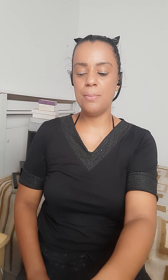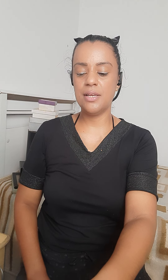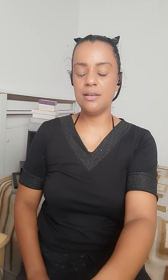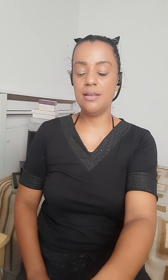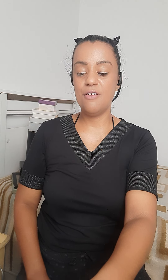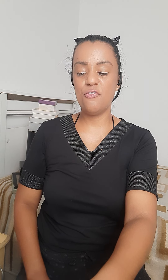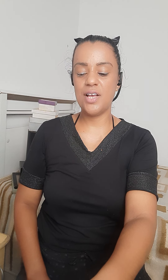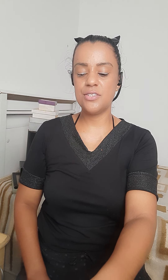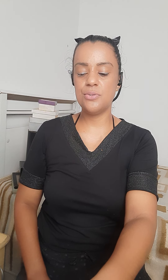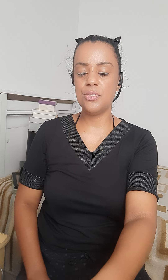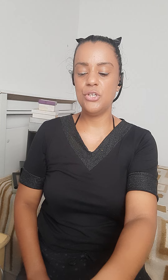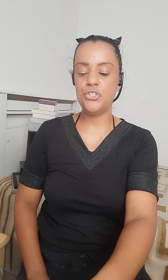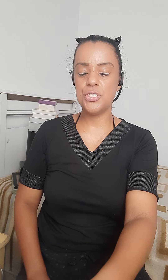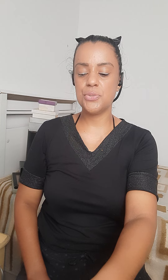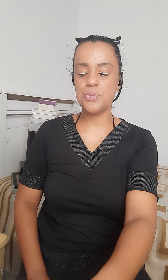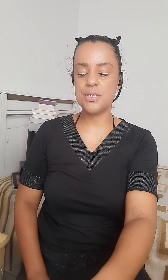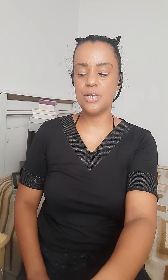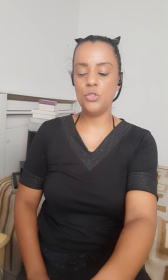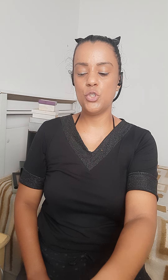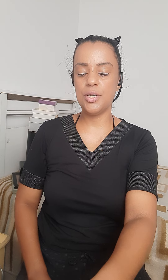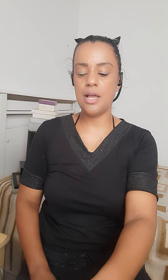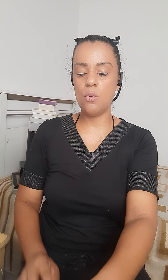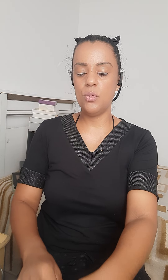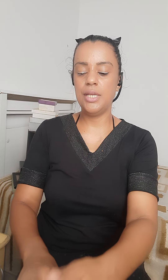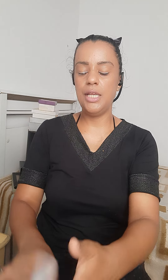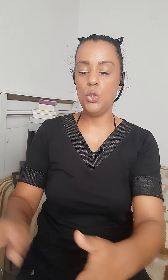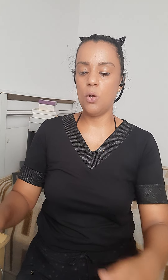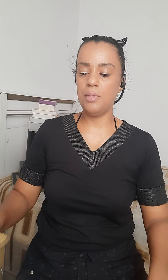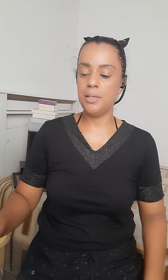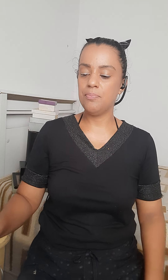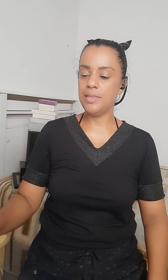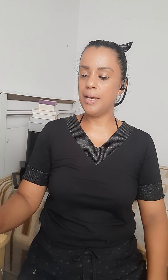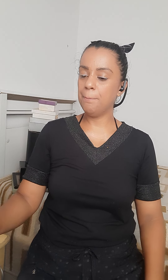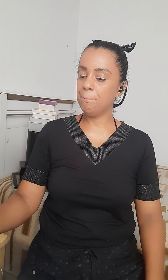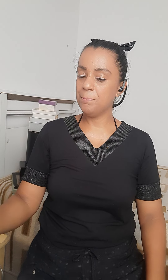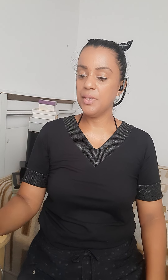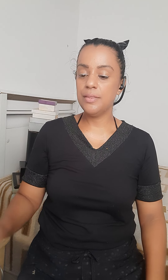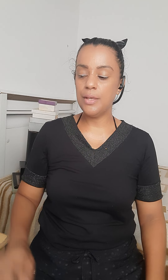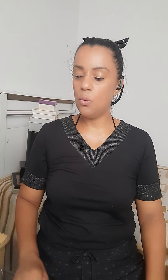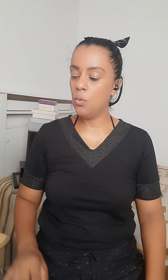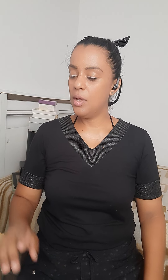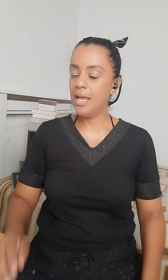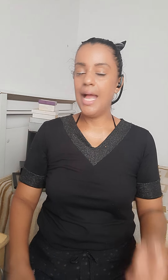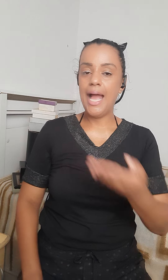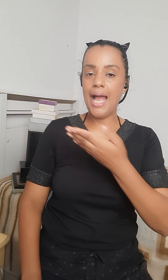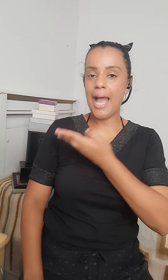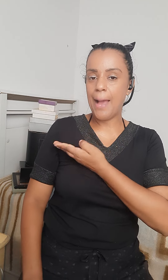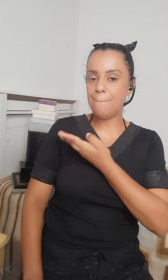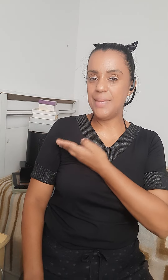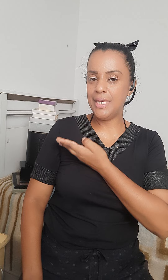fábrica, fácil, Jesus, jornal e nome, tá? Então,